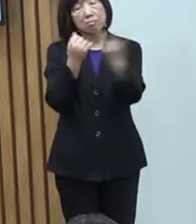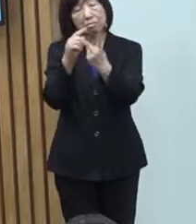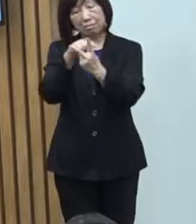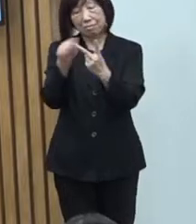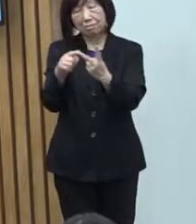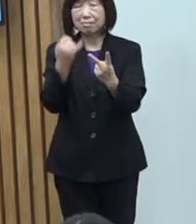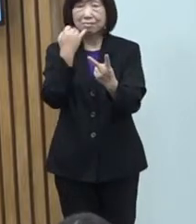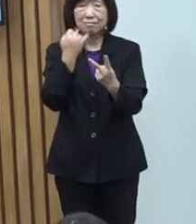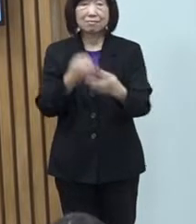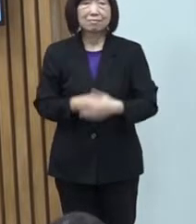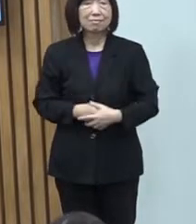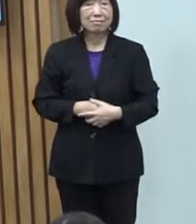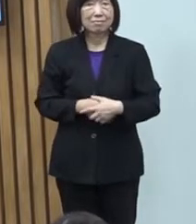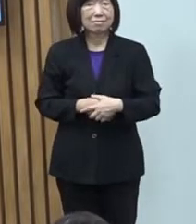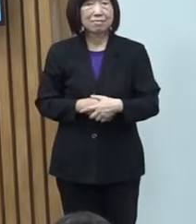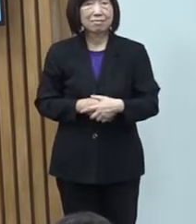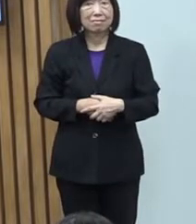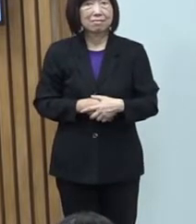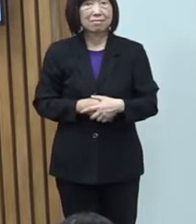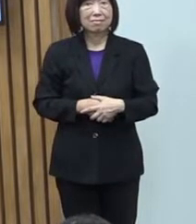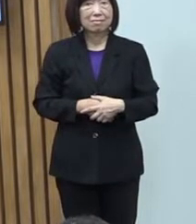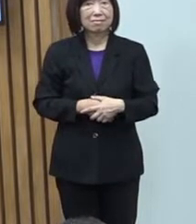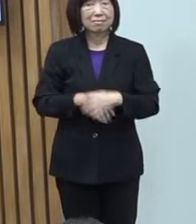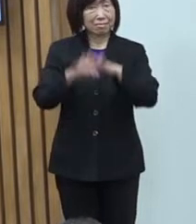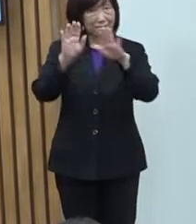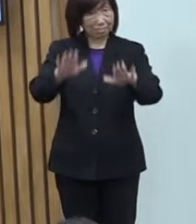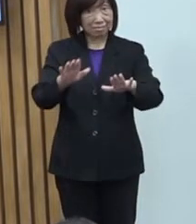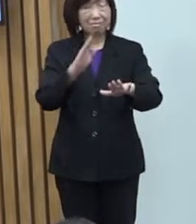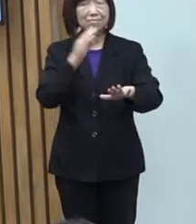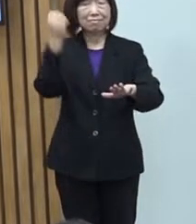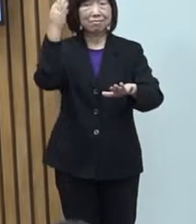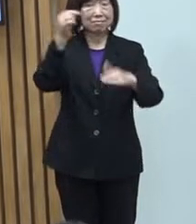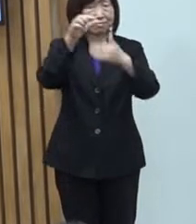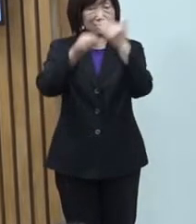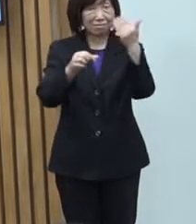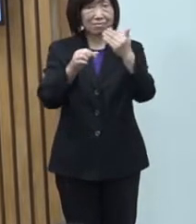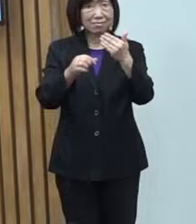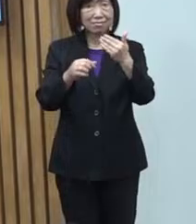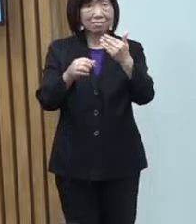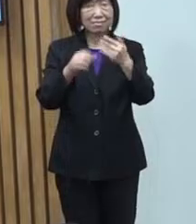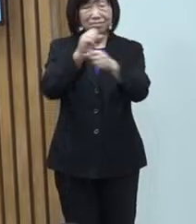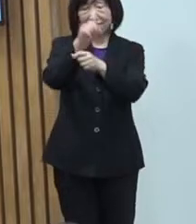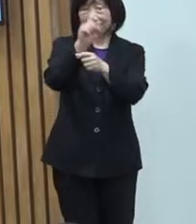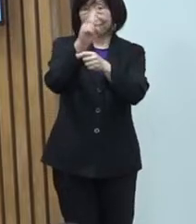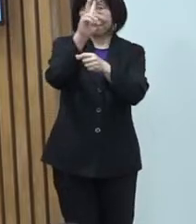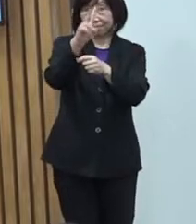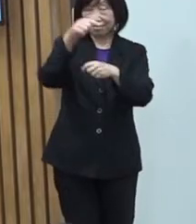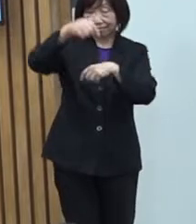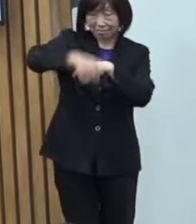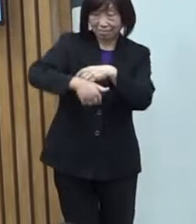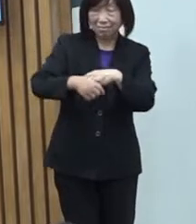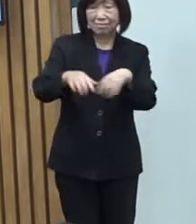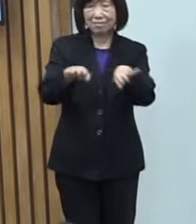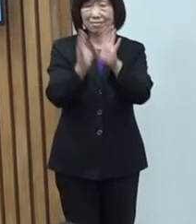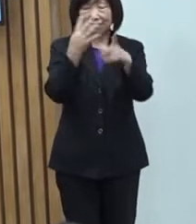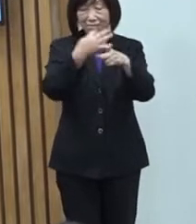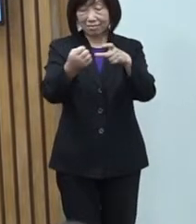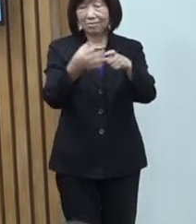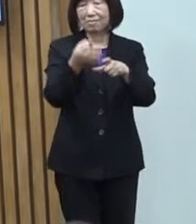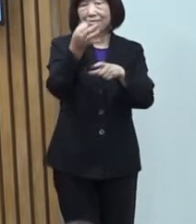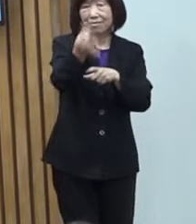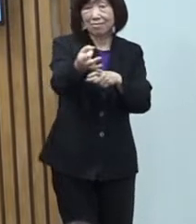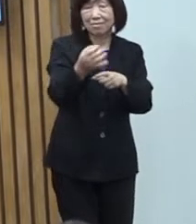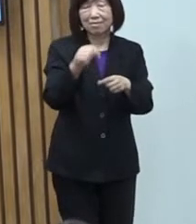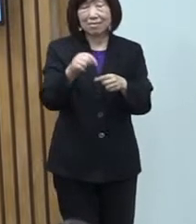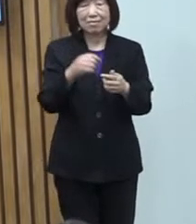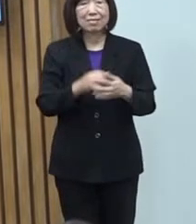的。那么这次呢，我们这个归户新措施呢，在112年下期这个开征的时候呢，